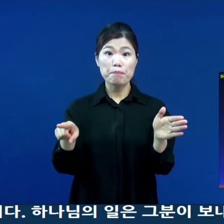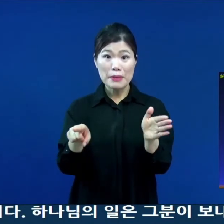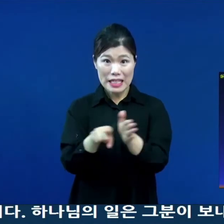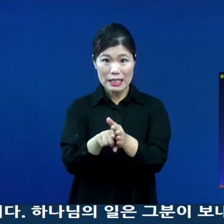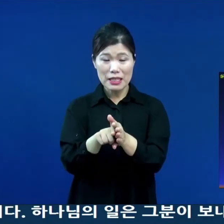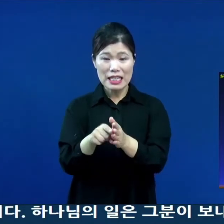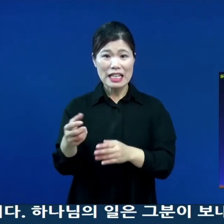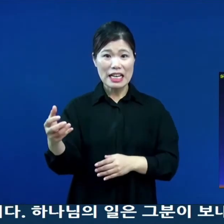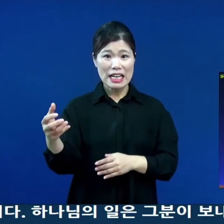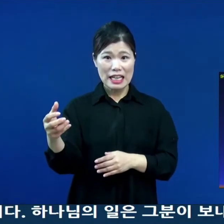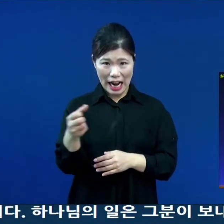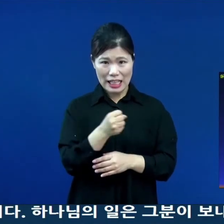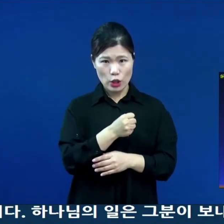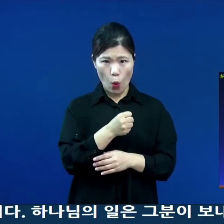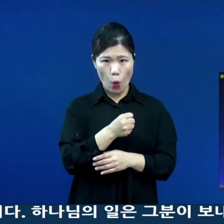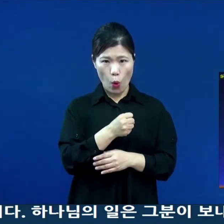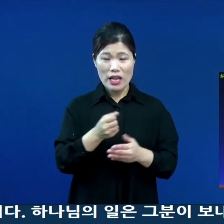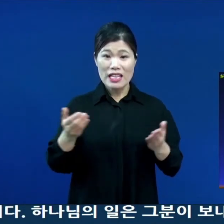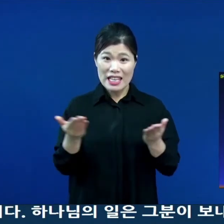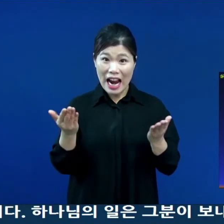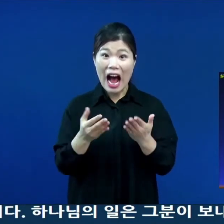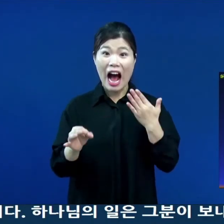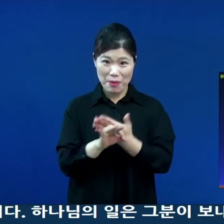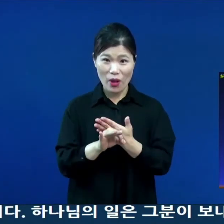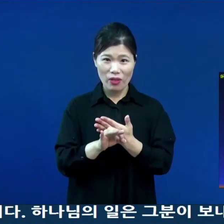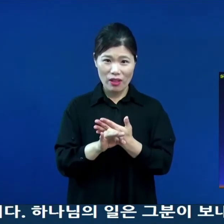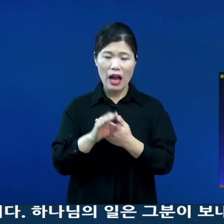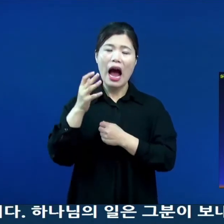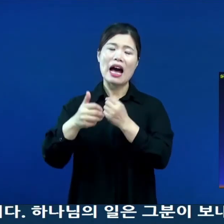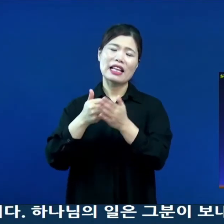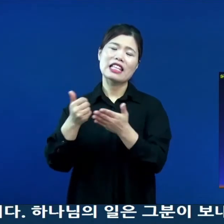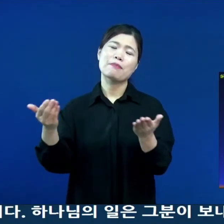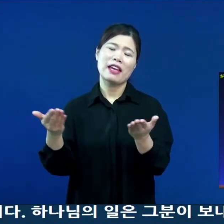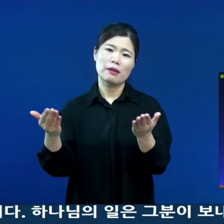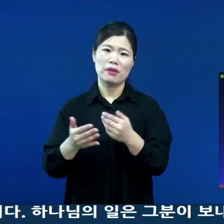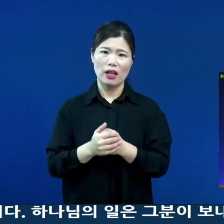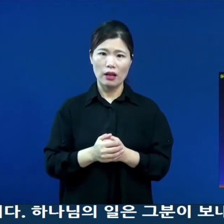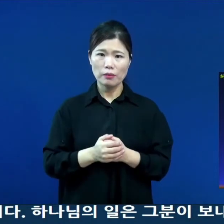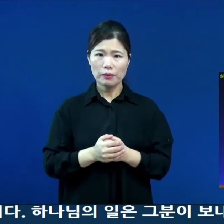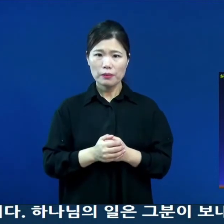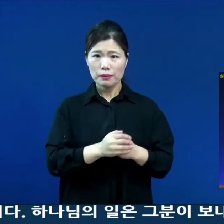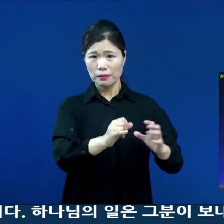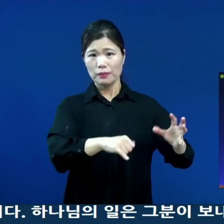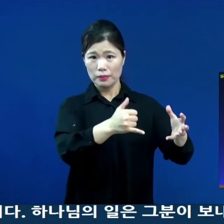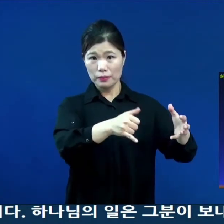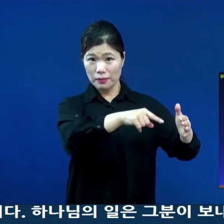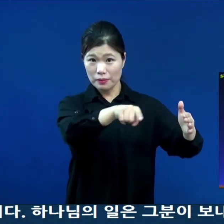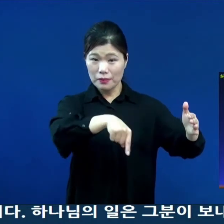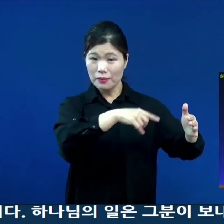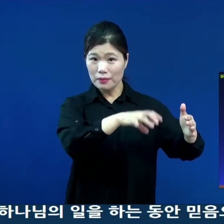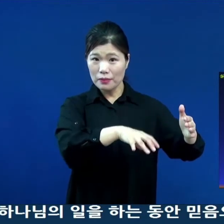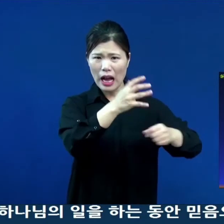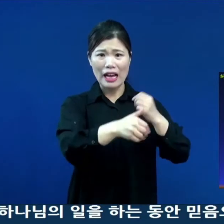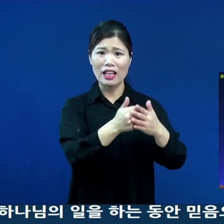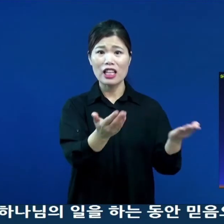하면 하나님의 일을 하는 거예요. 세상에 하나님의 일이 아닌 일이 별로 없어요. 아주 나쁜